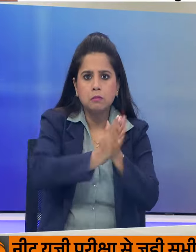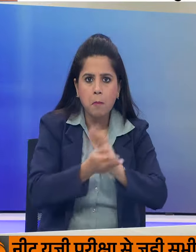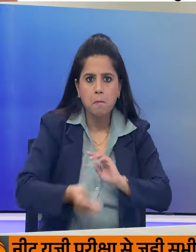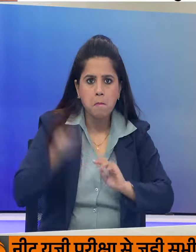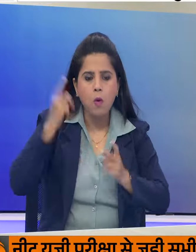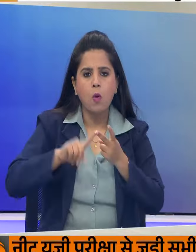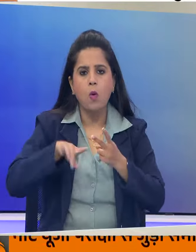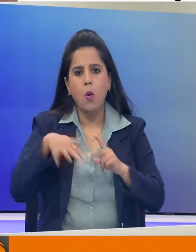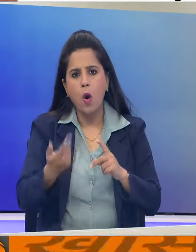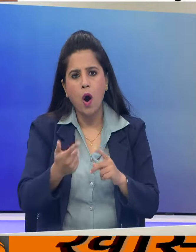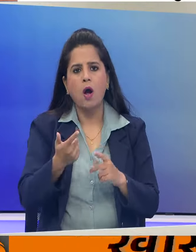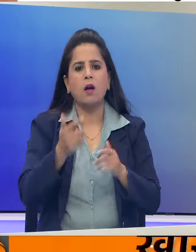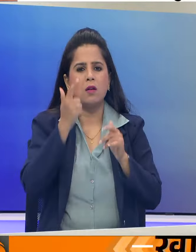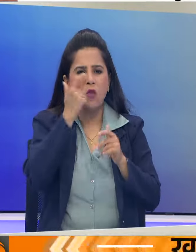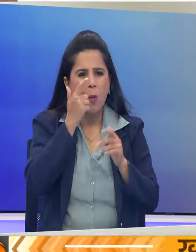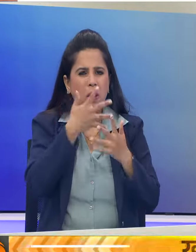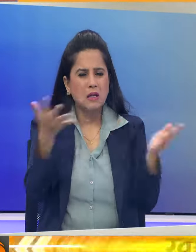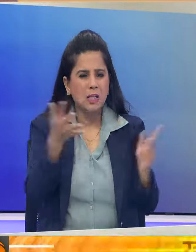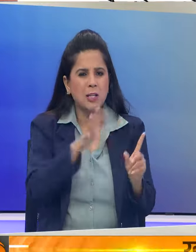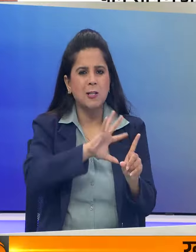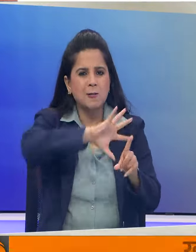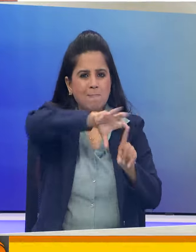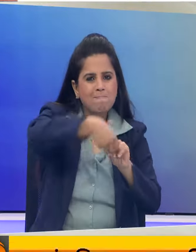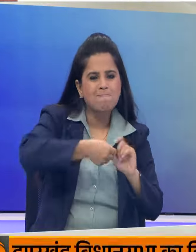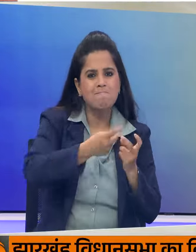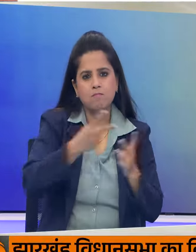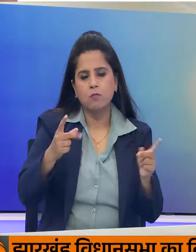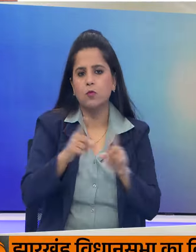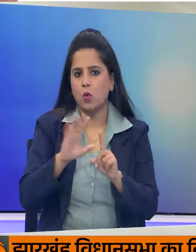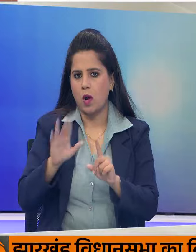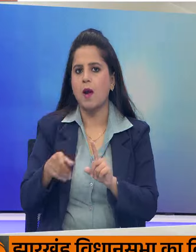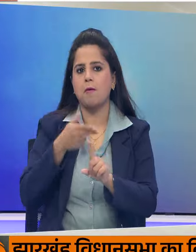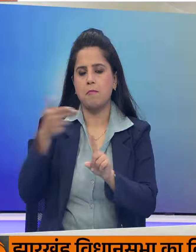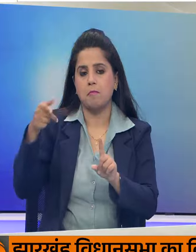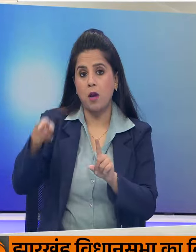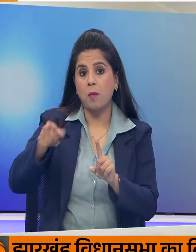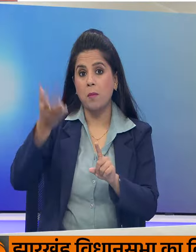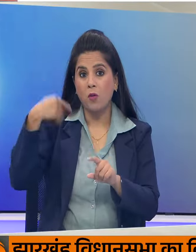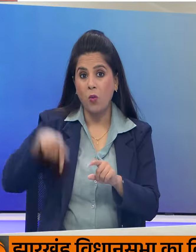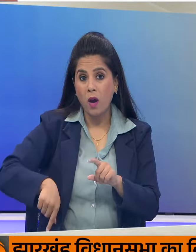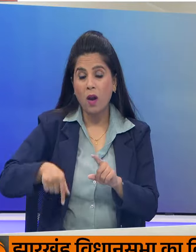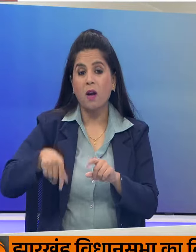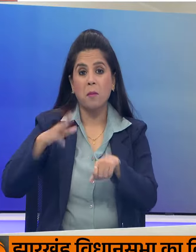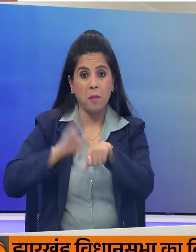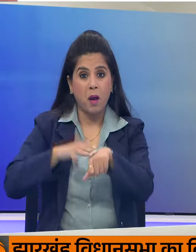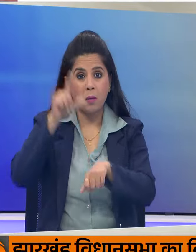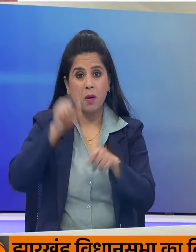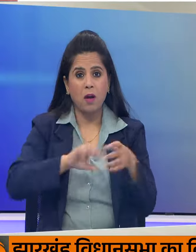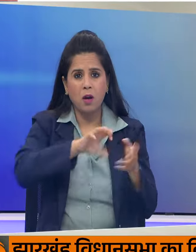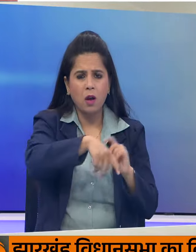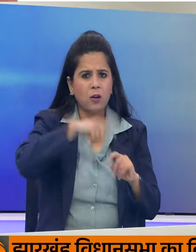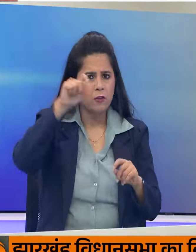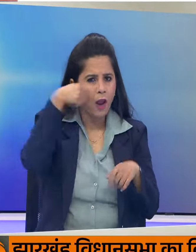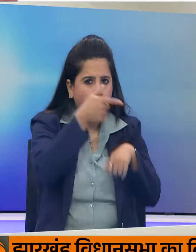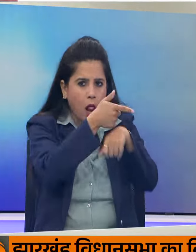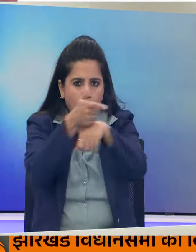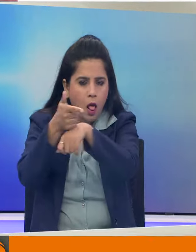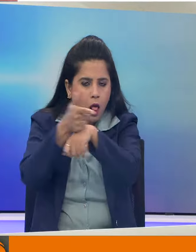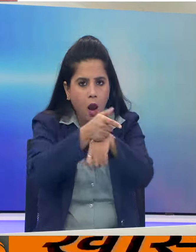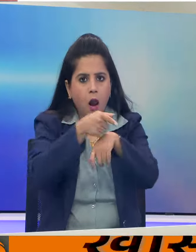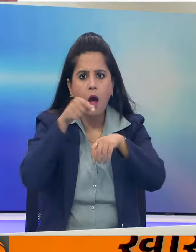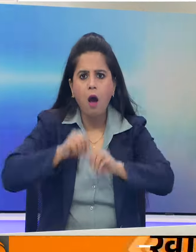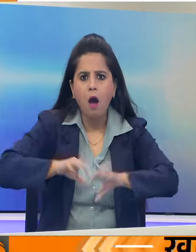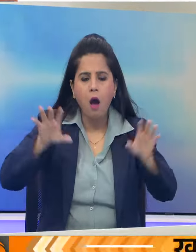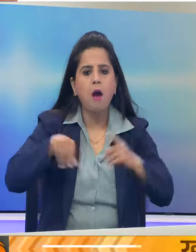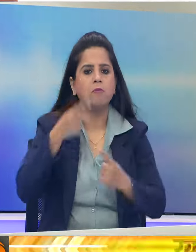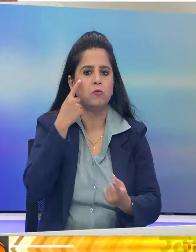यौन उत्पीड़न के मामले शामिल हैं। जांचकर्ता पूर्व सांसद द्वारा पीड़ितों की वीडियोग्राफी करने के आरोपों की भी